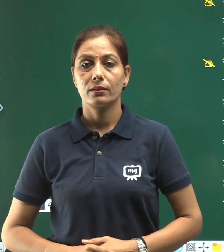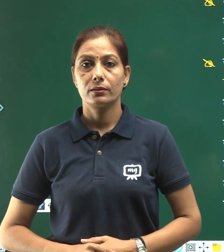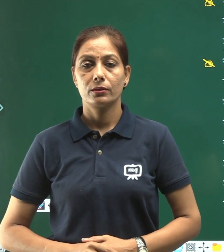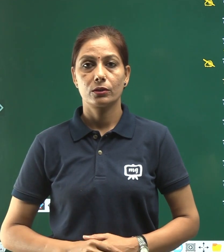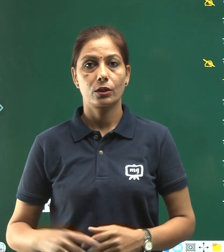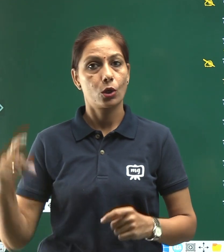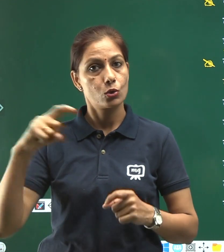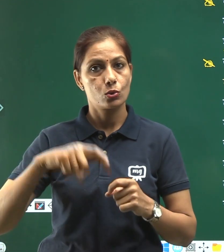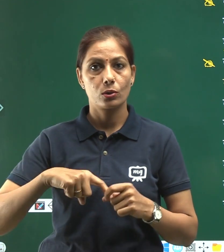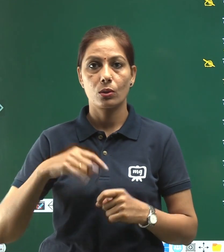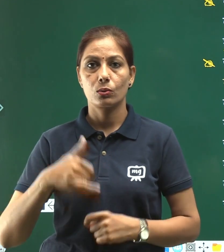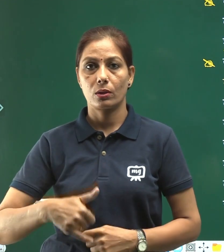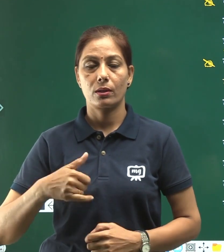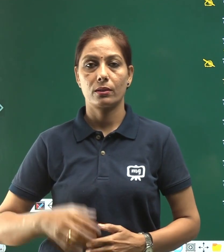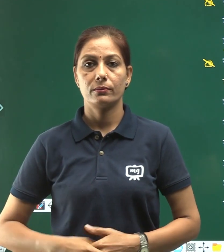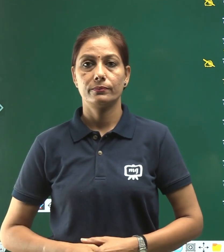जुड़ना होता है।